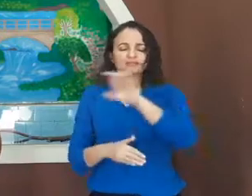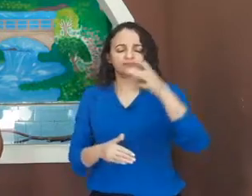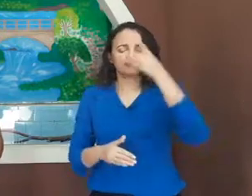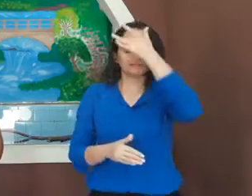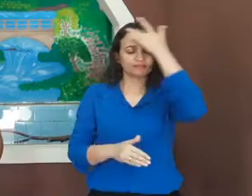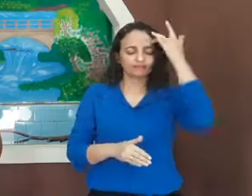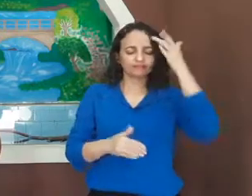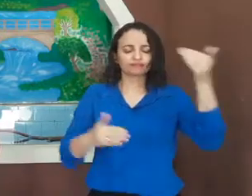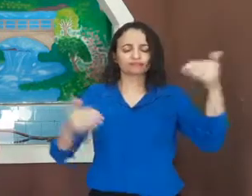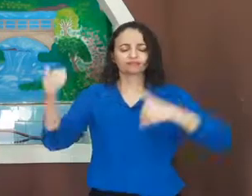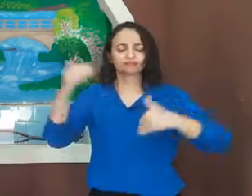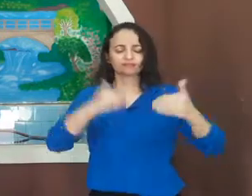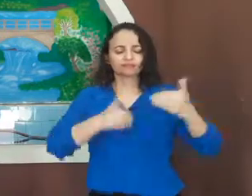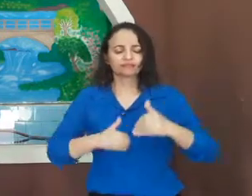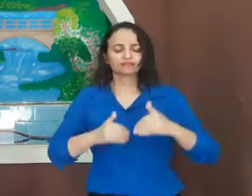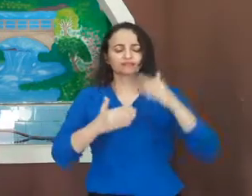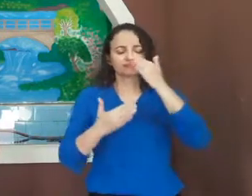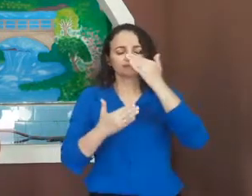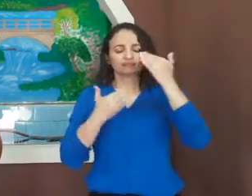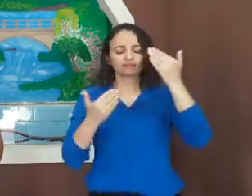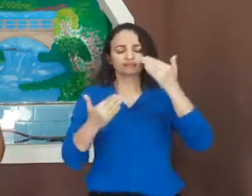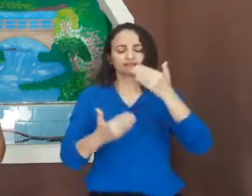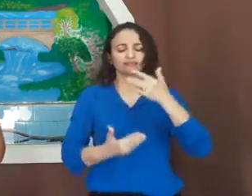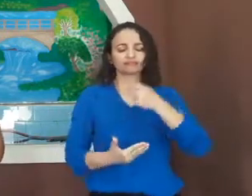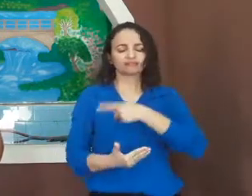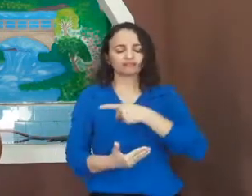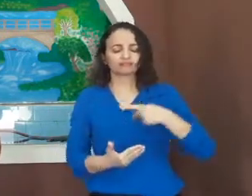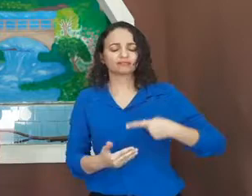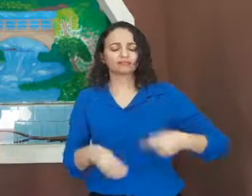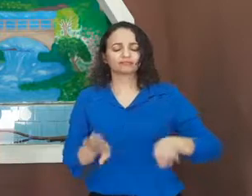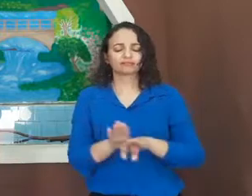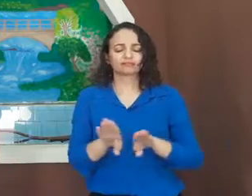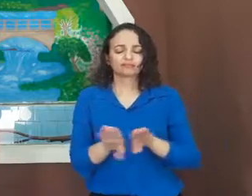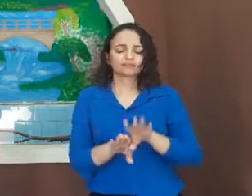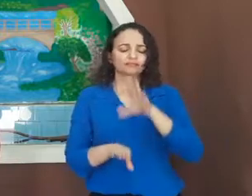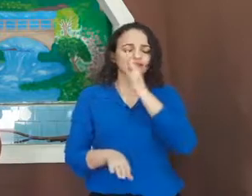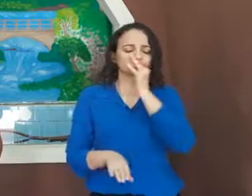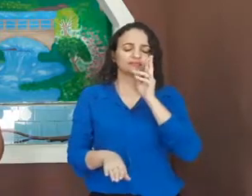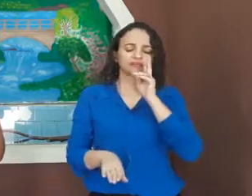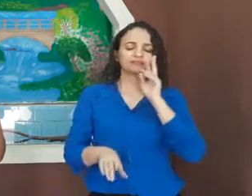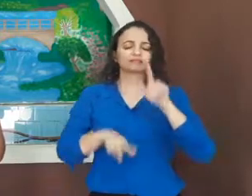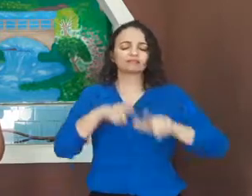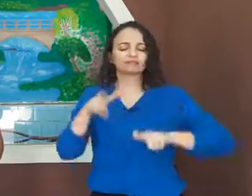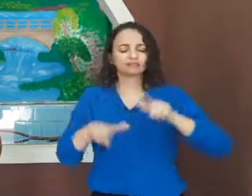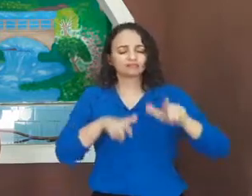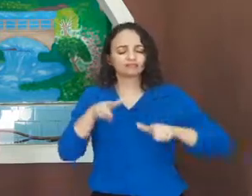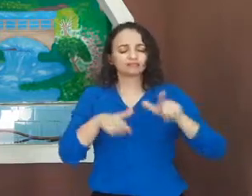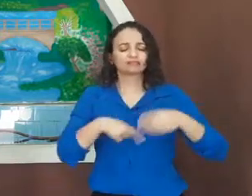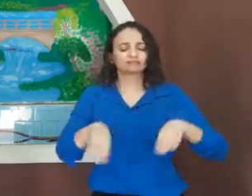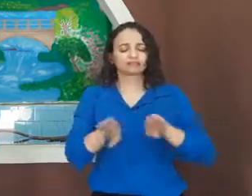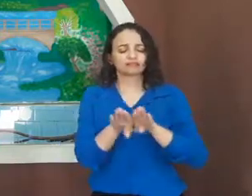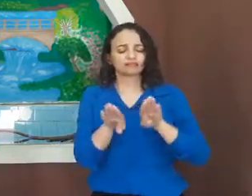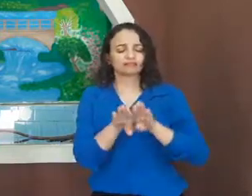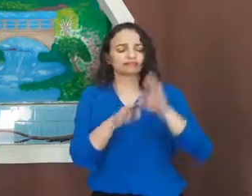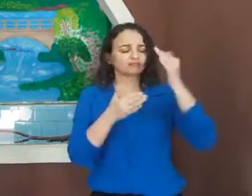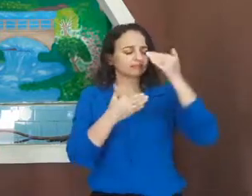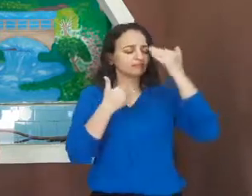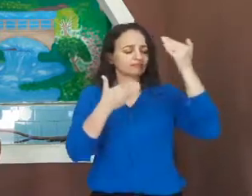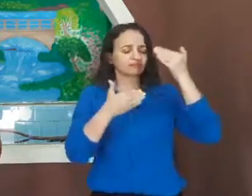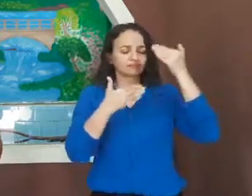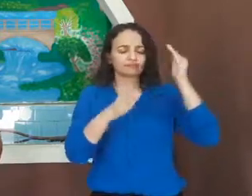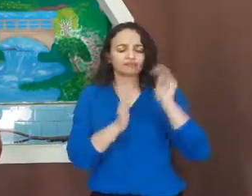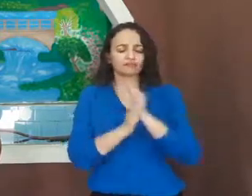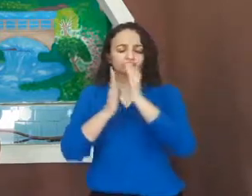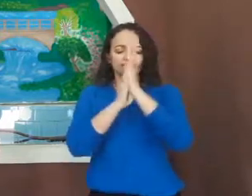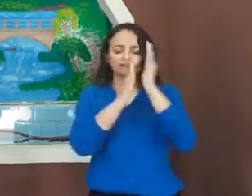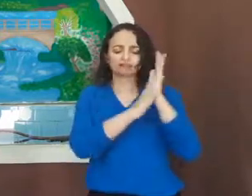estão, pela vida do pastor, pela vida da irmã Rosane, pelo trabalho dela. Nós te louvamos, Pai, nós te agradecemos porque o Senhor é o